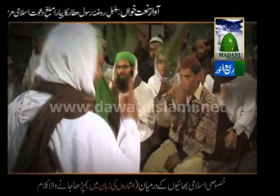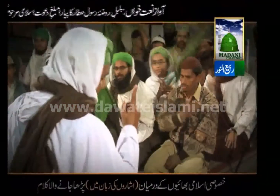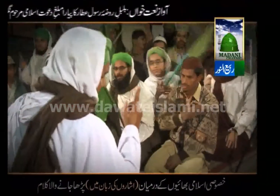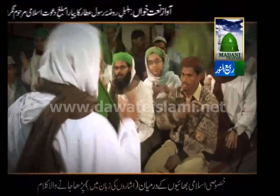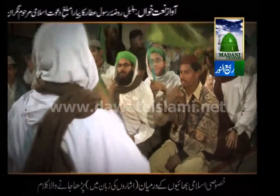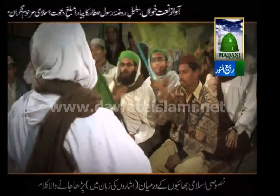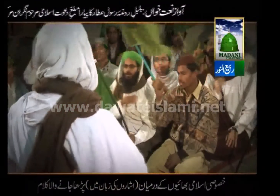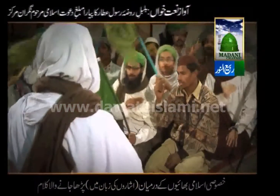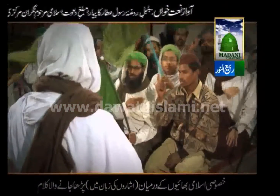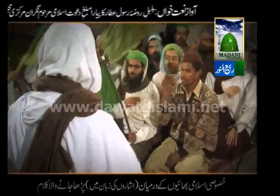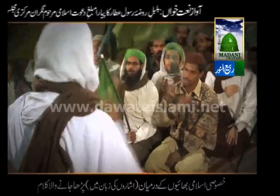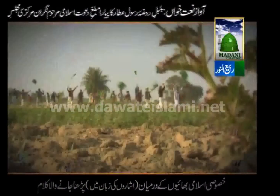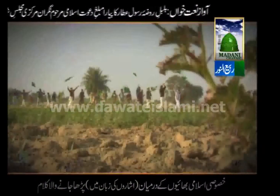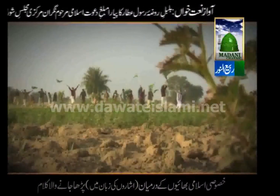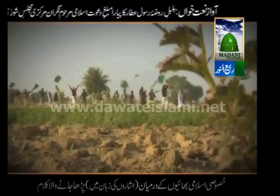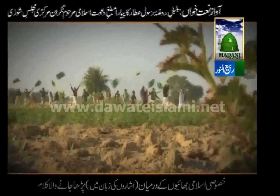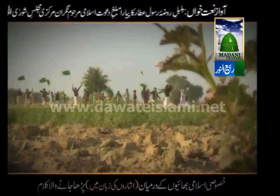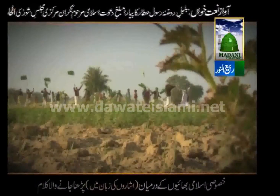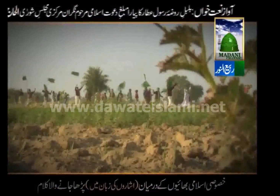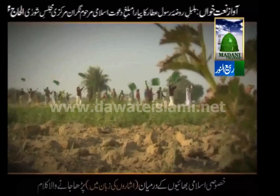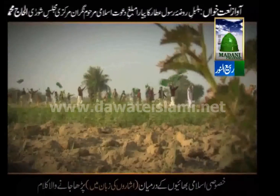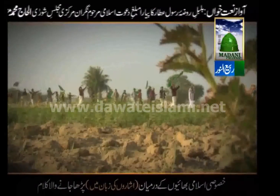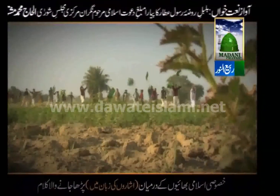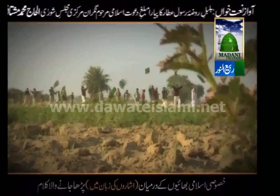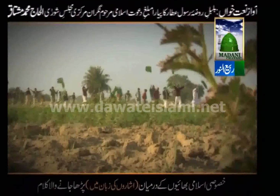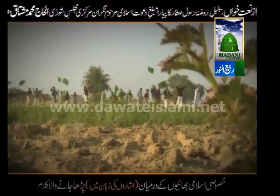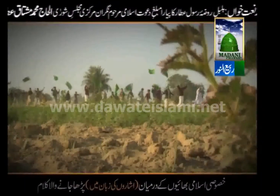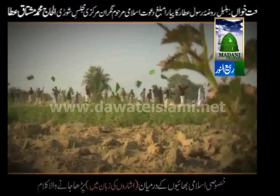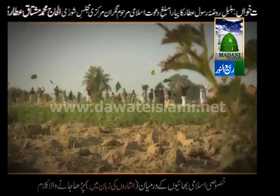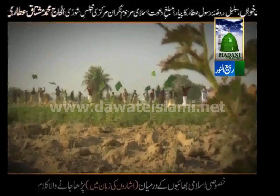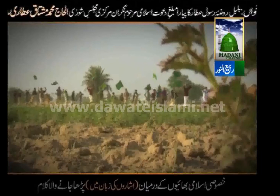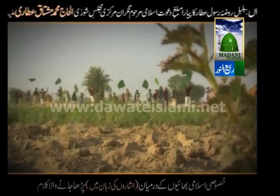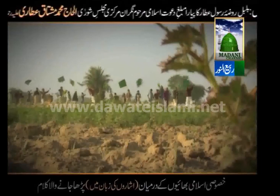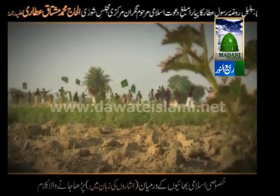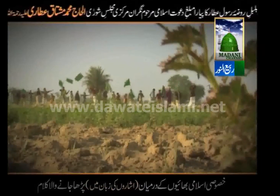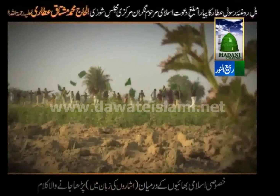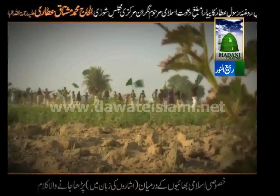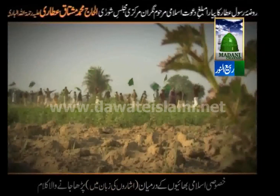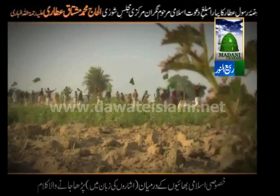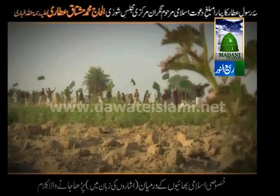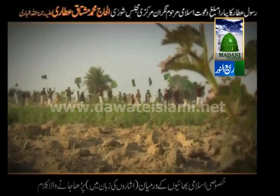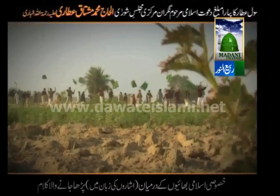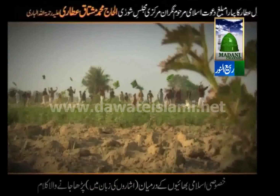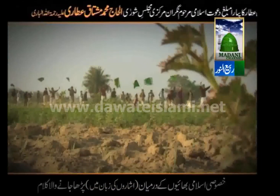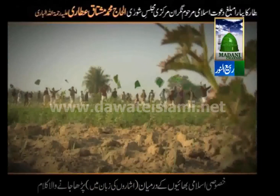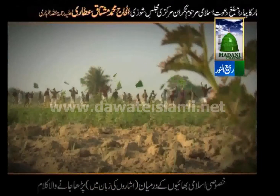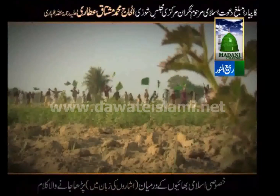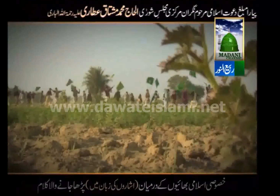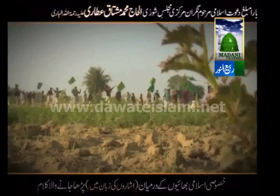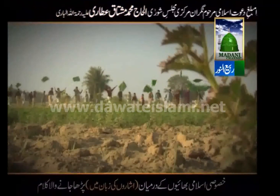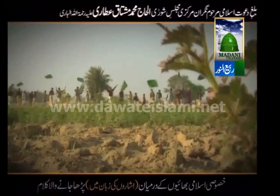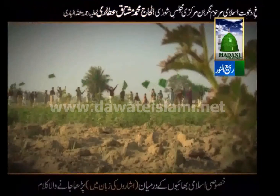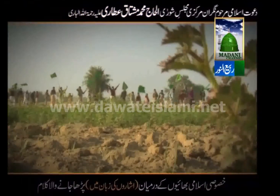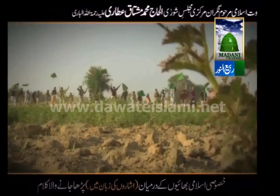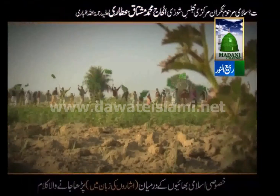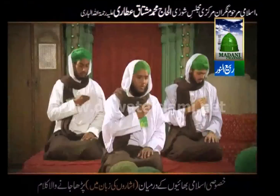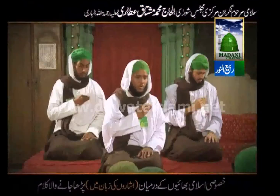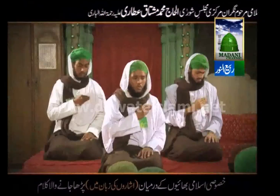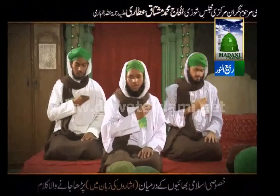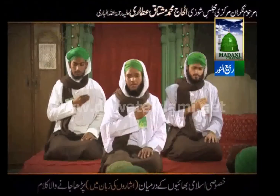الا اللہ اللہ اللہ لا الہ الا ہو سرکار